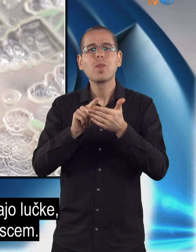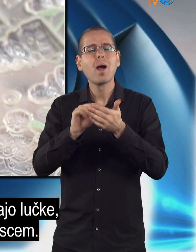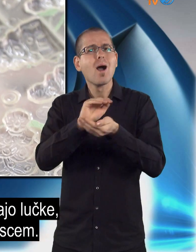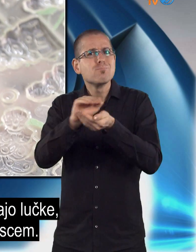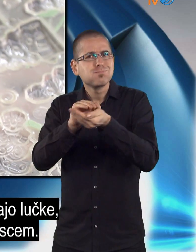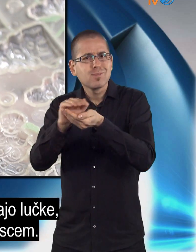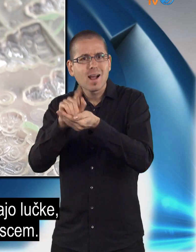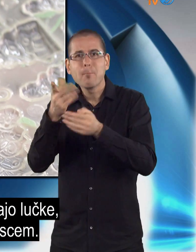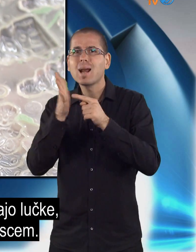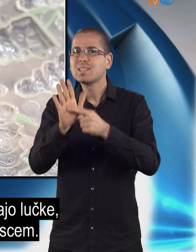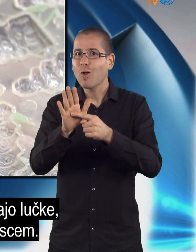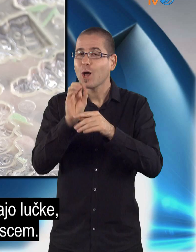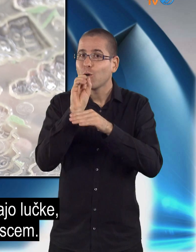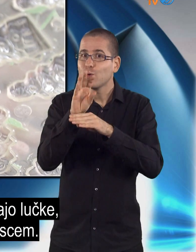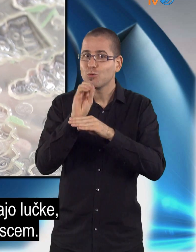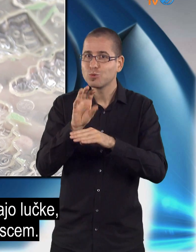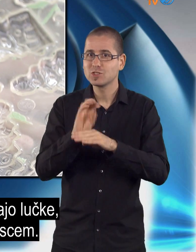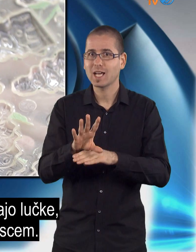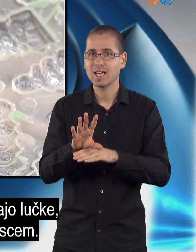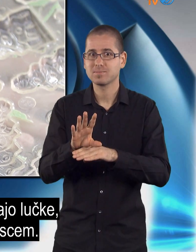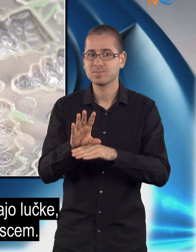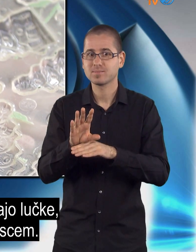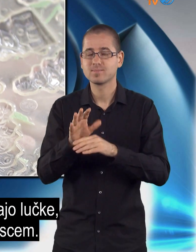bunkice, ki predstavljajo lučke,